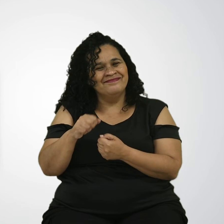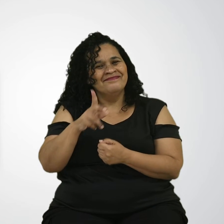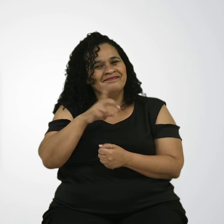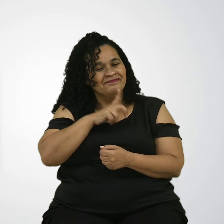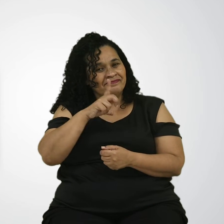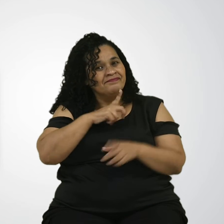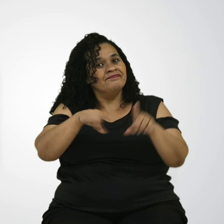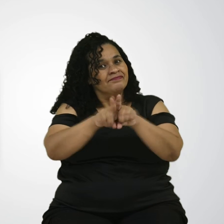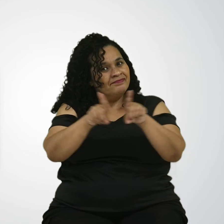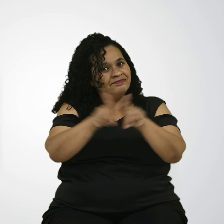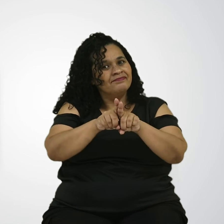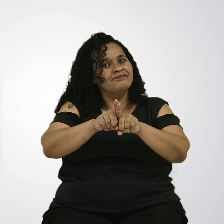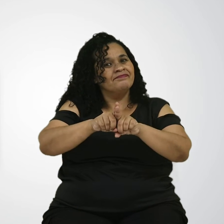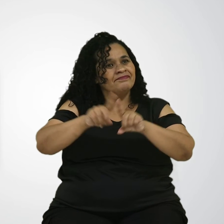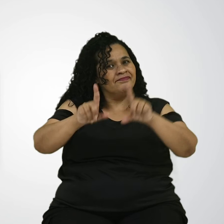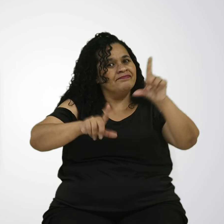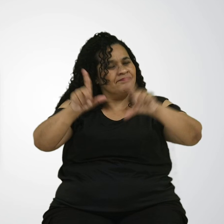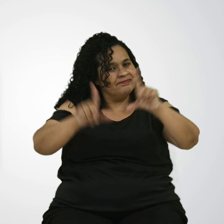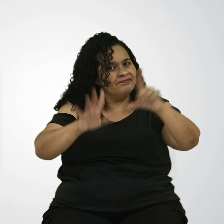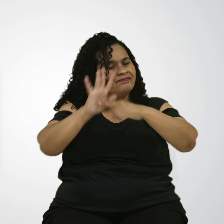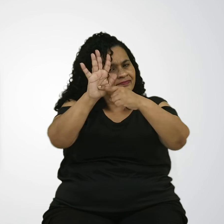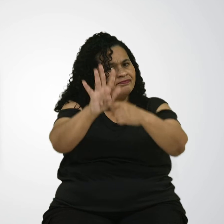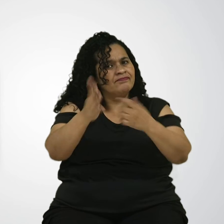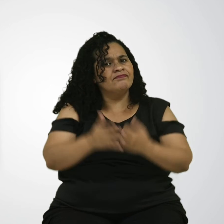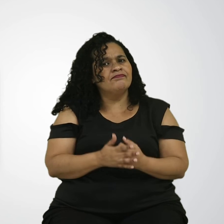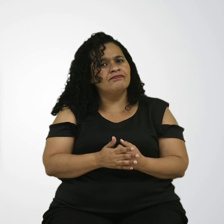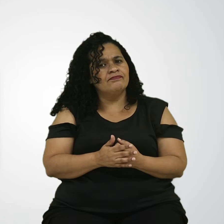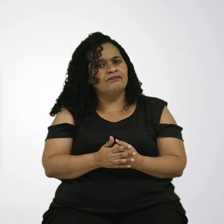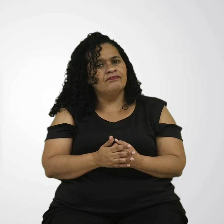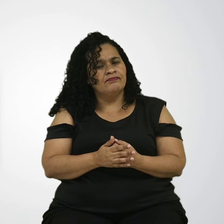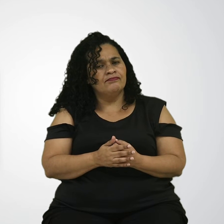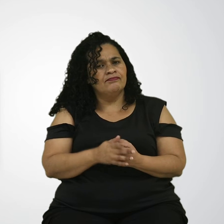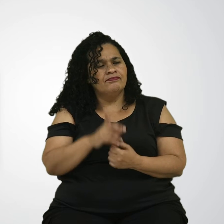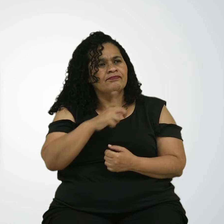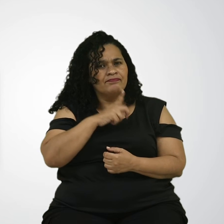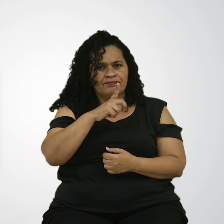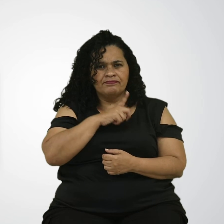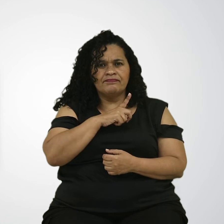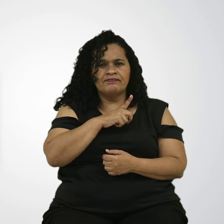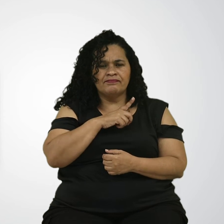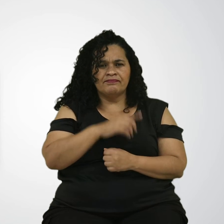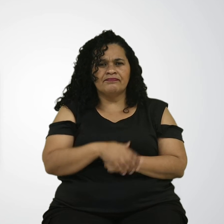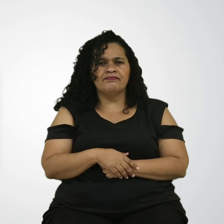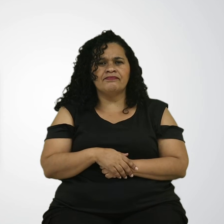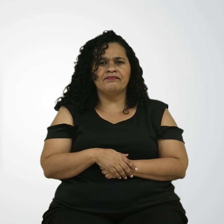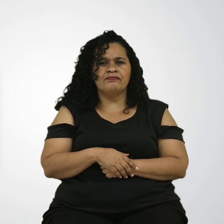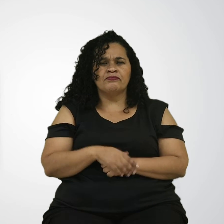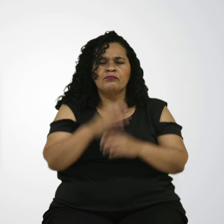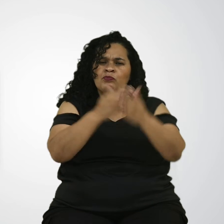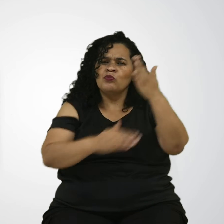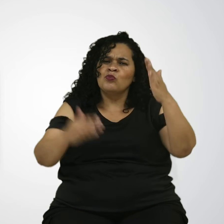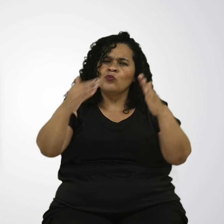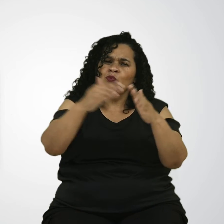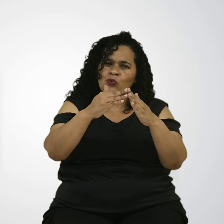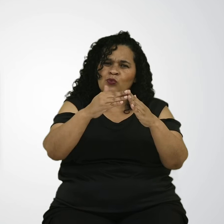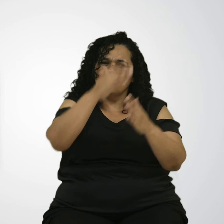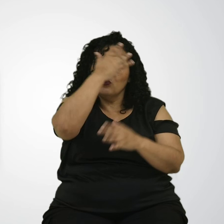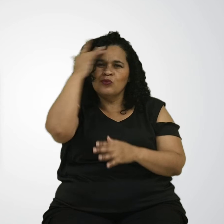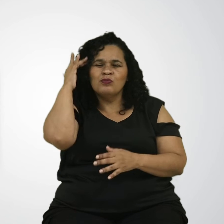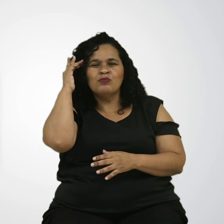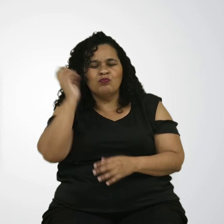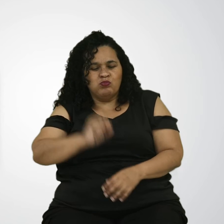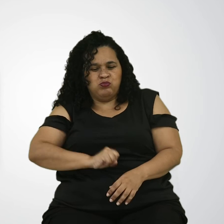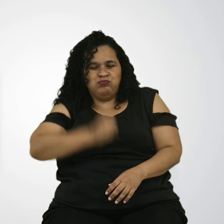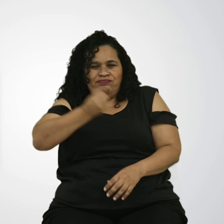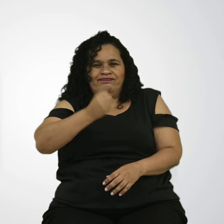E aí é que está. Por que faz tanto sucesso aquele seriado? É exatamente porque as famílias veem ali uma coisa que elas